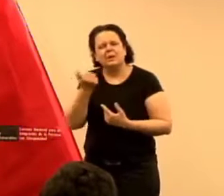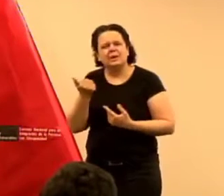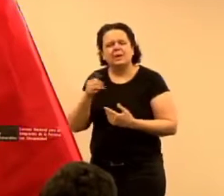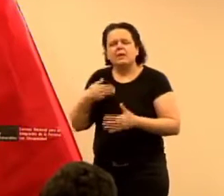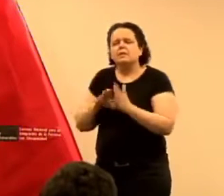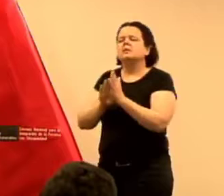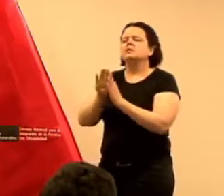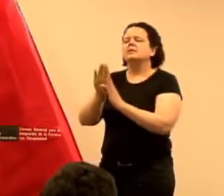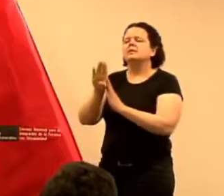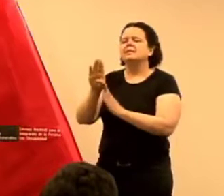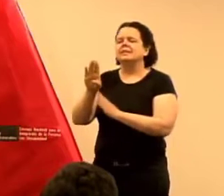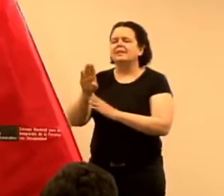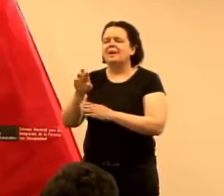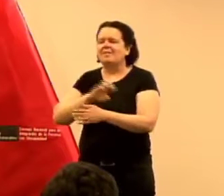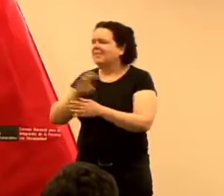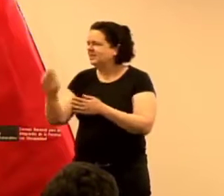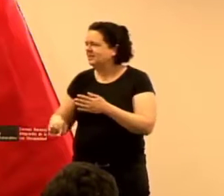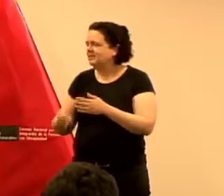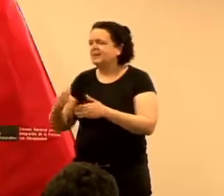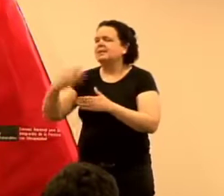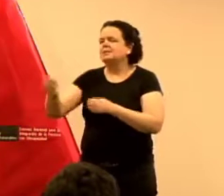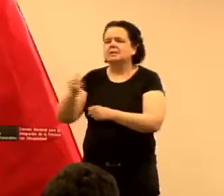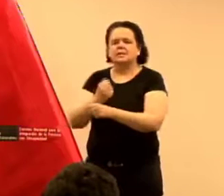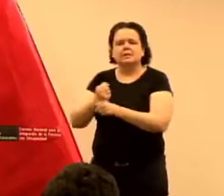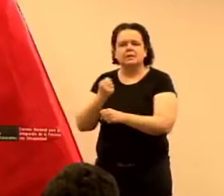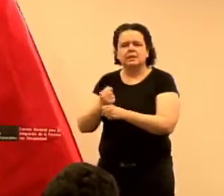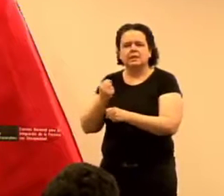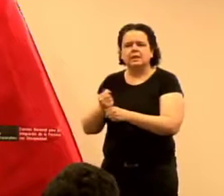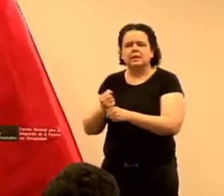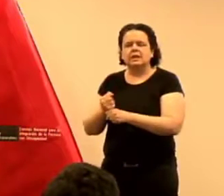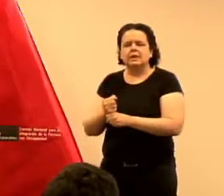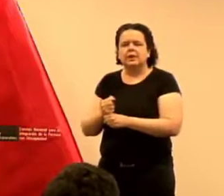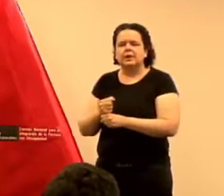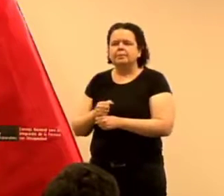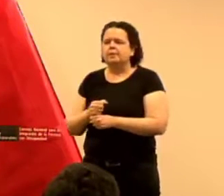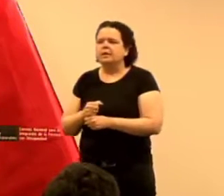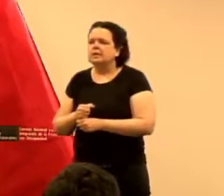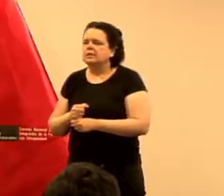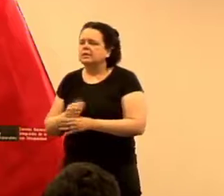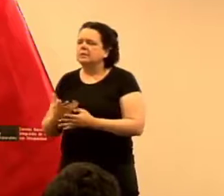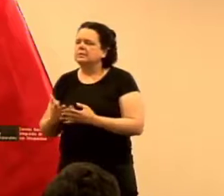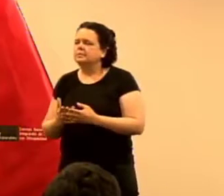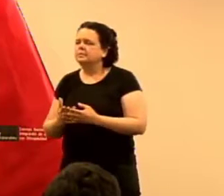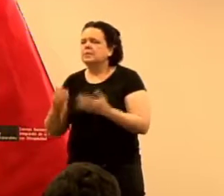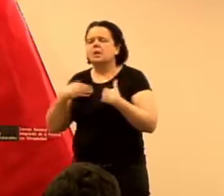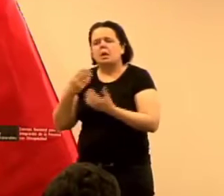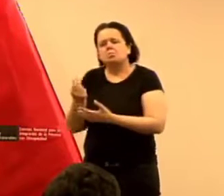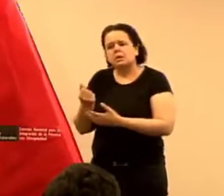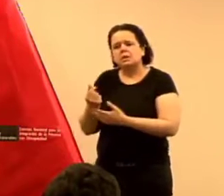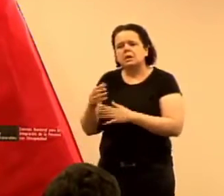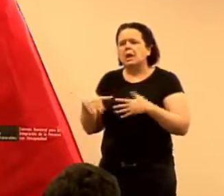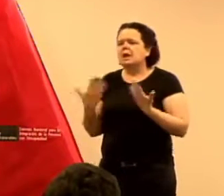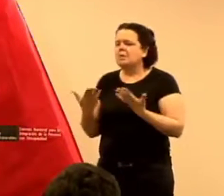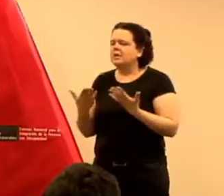desarrollarse profesionalmente, trabajar, conseguir un trabajo, conseguir producir un rédito y convertirse